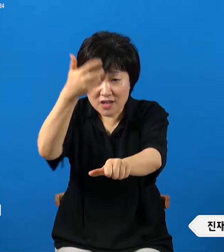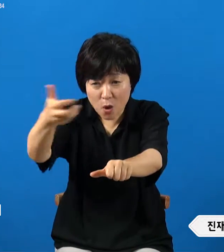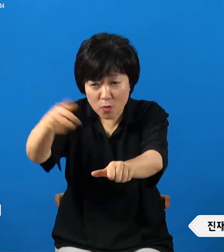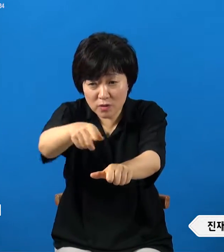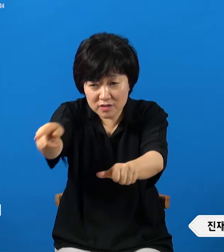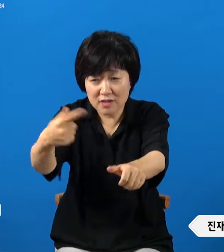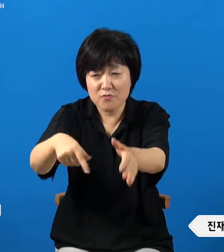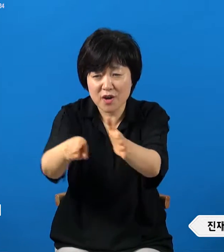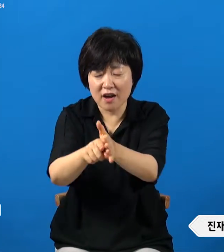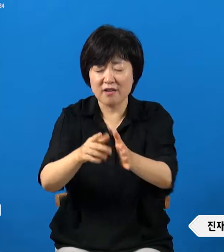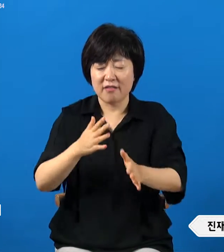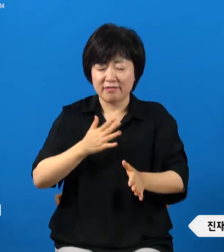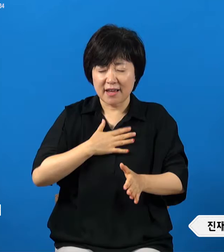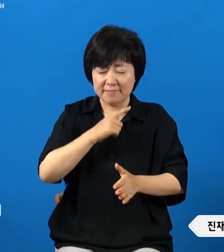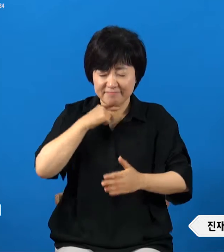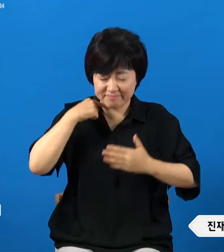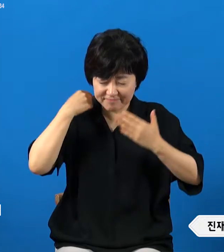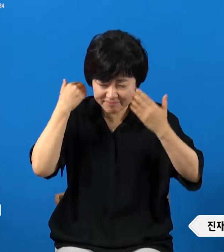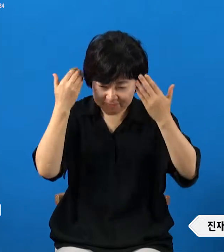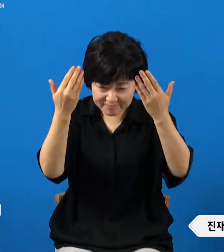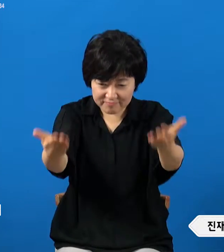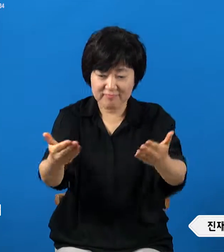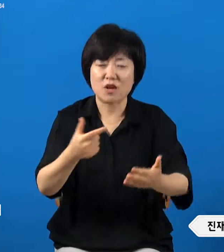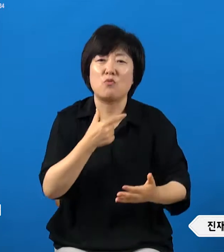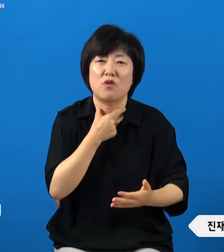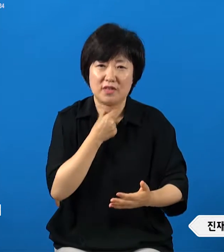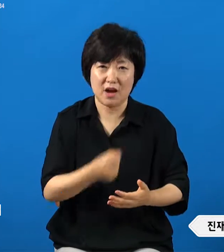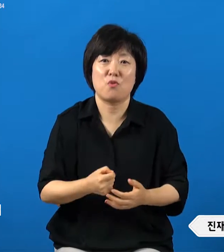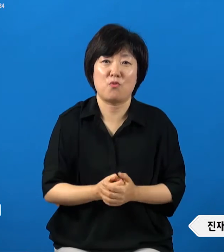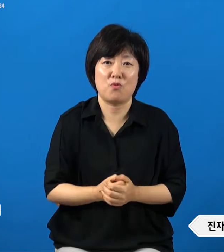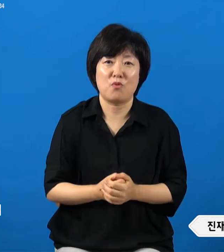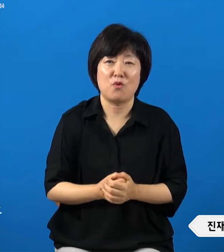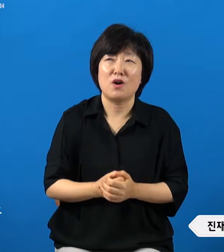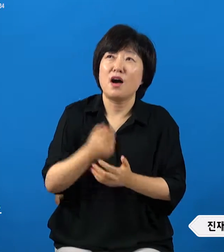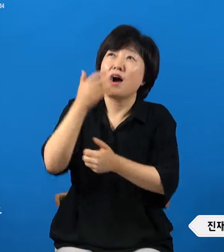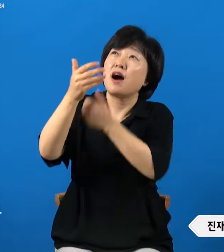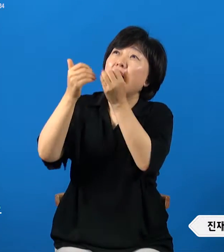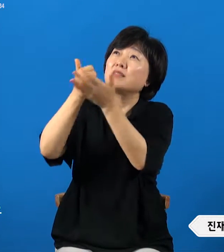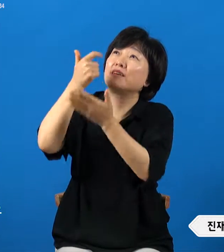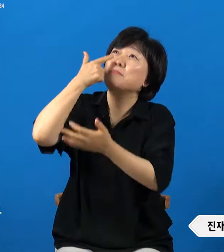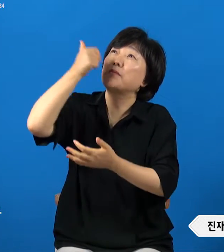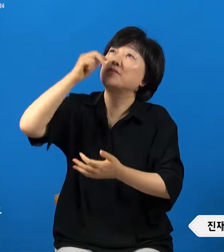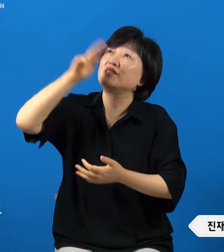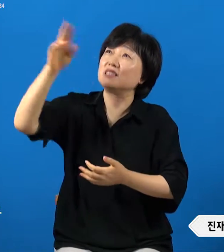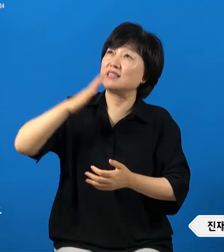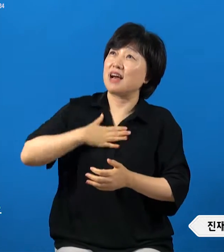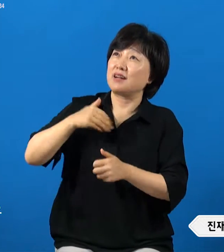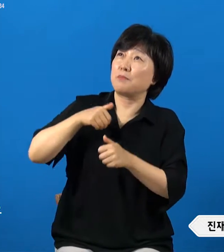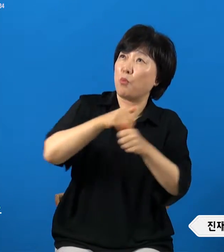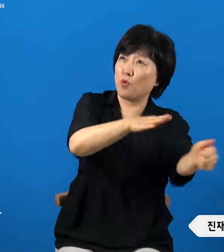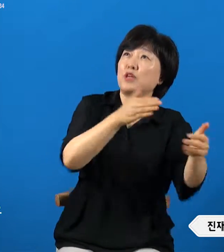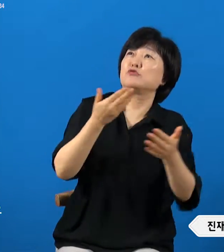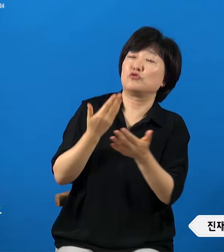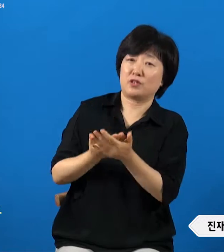나를 버리길 바라오. 아버지 나를 보내주오. 나는